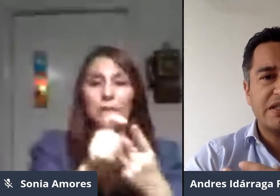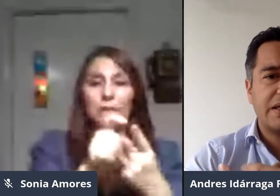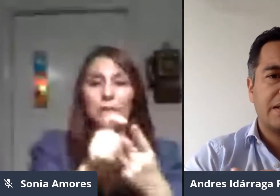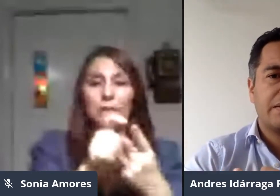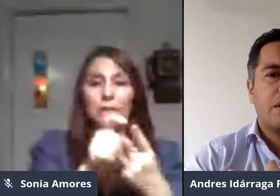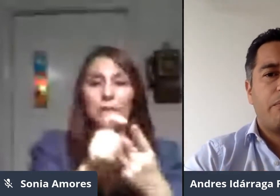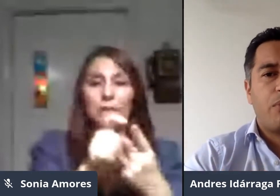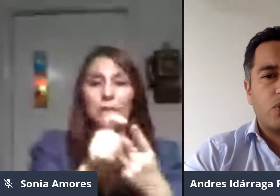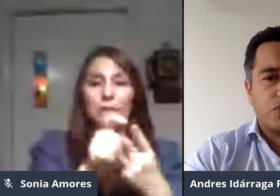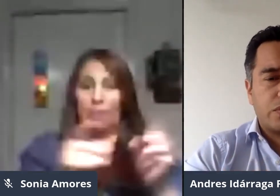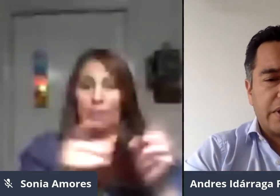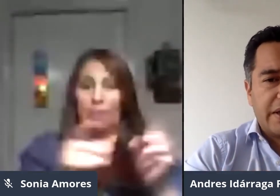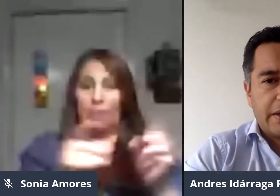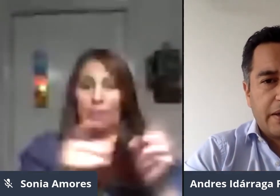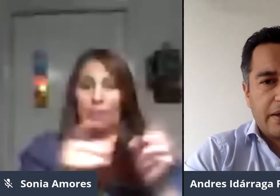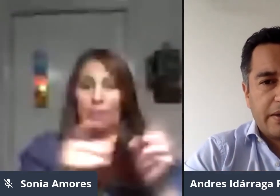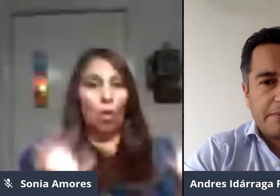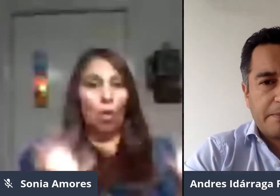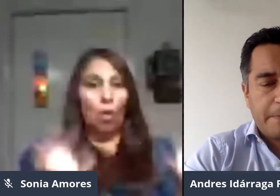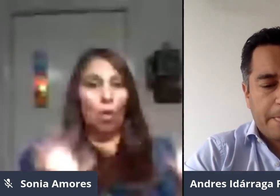modernidad eurocéntrica